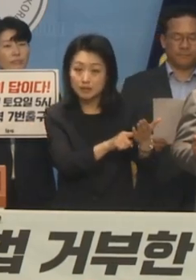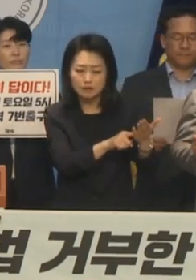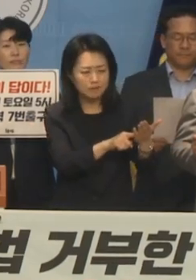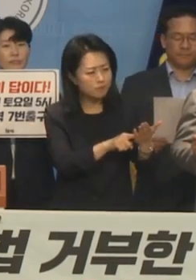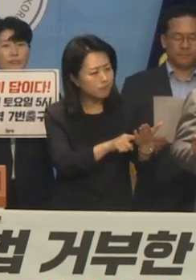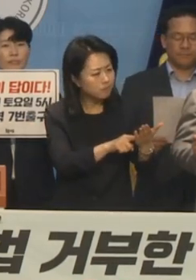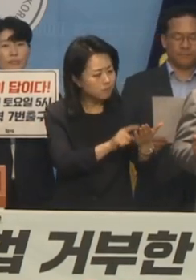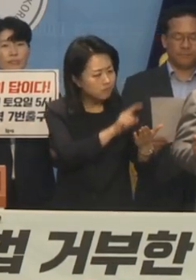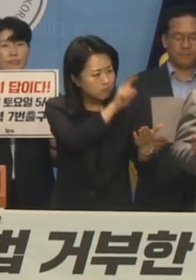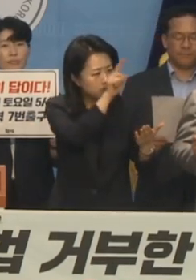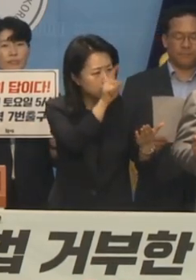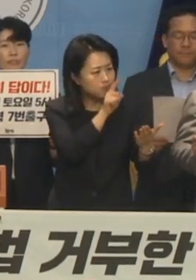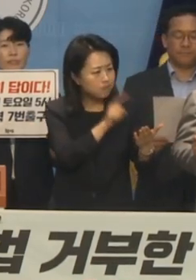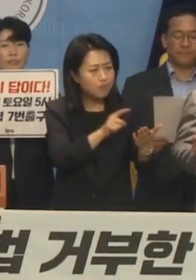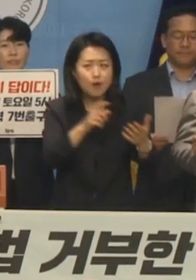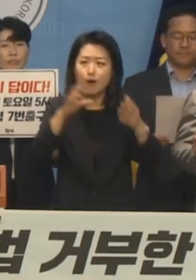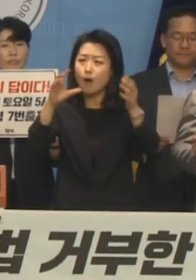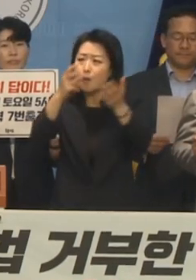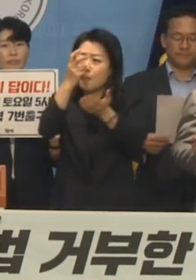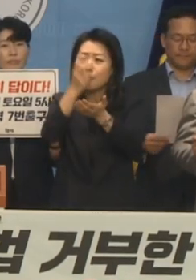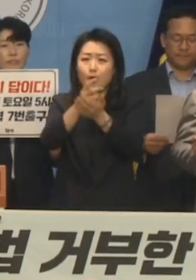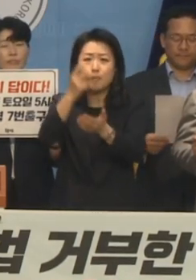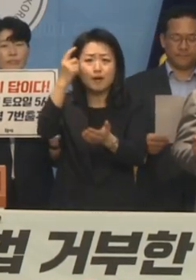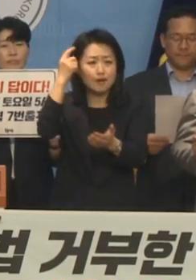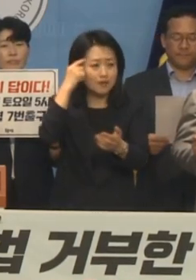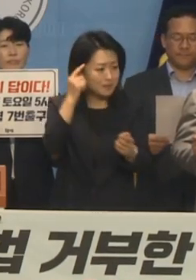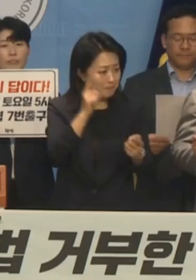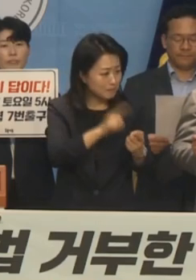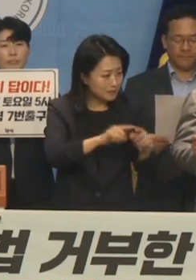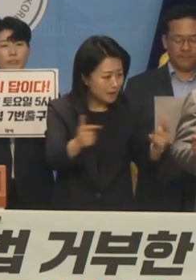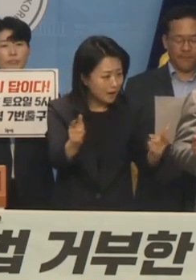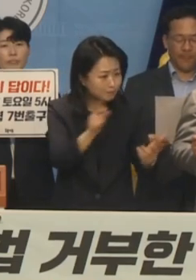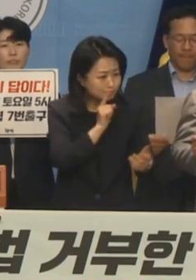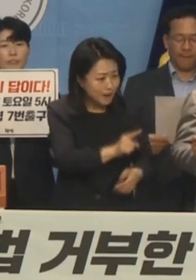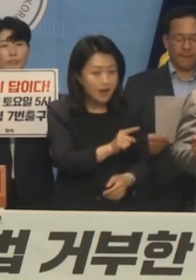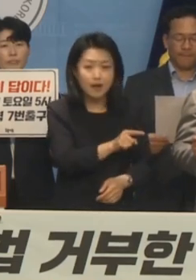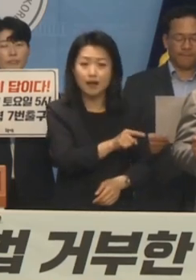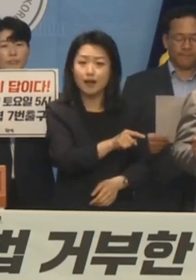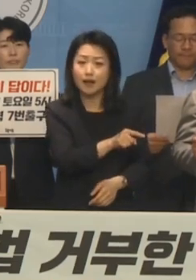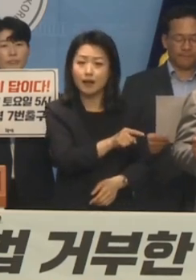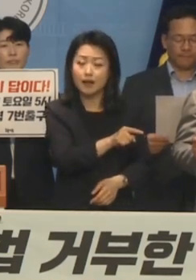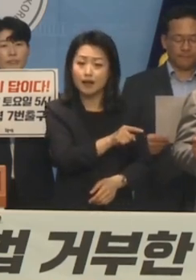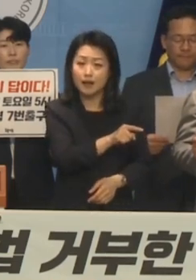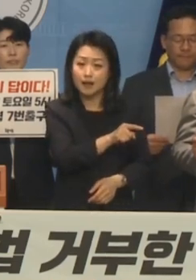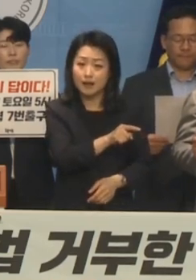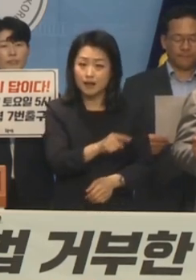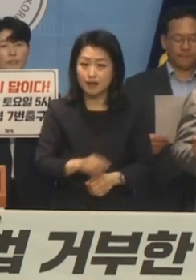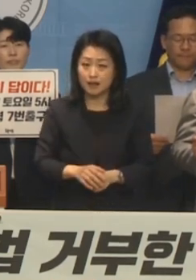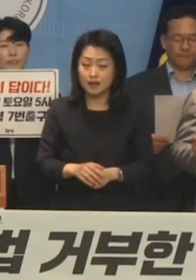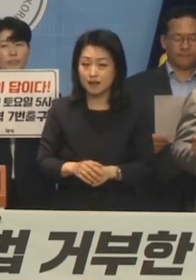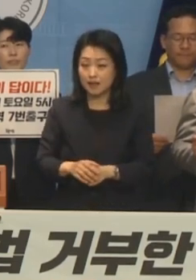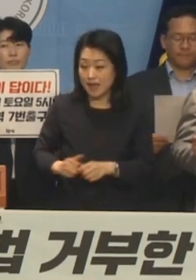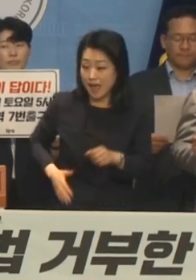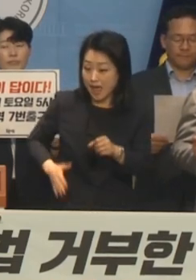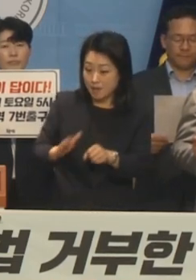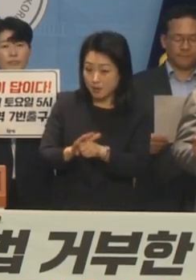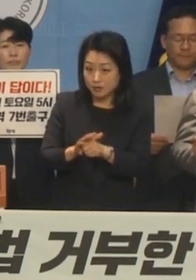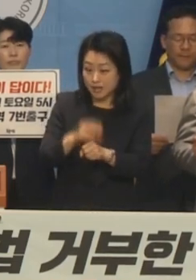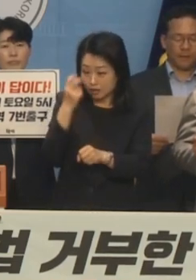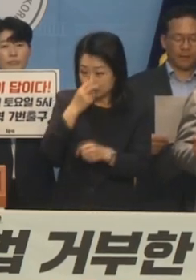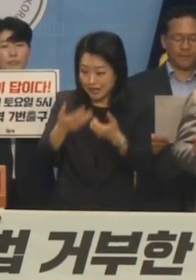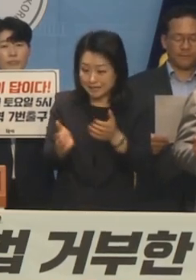도대체 무엇이 헌법 정신에 부합하지 않는다는 것인가? 임성군 해병대